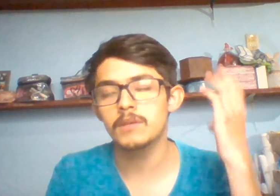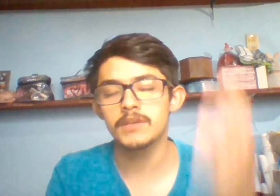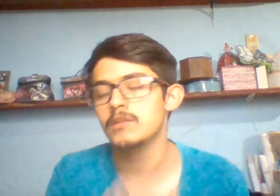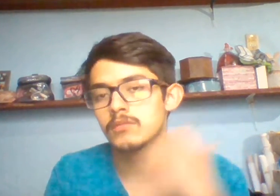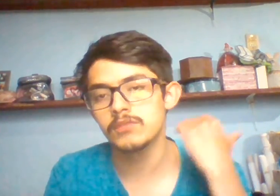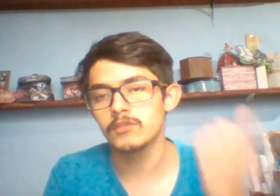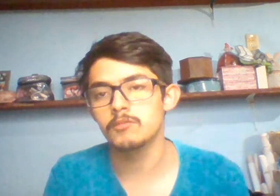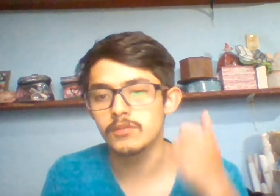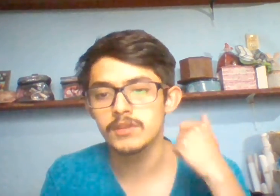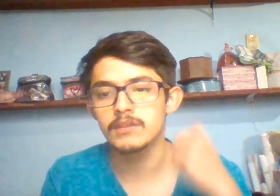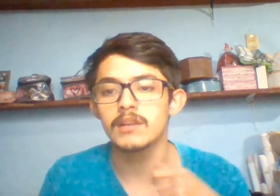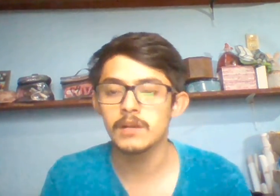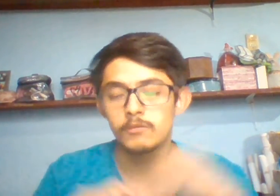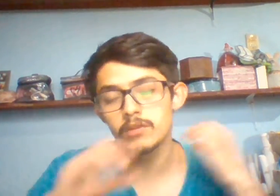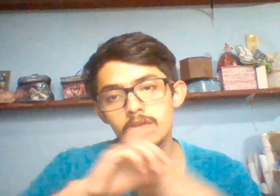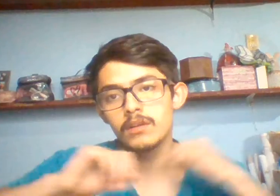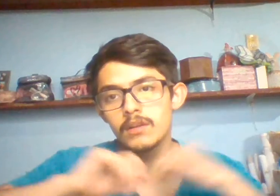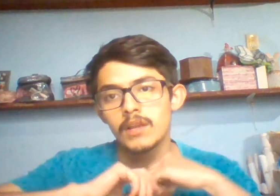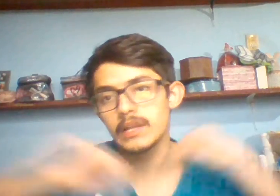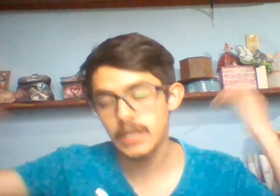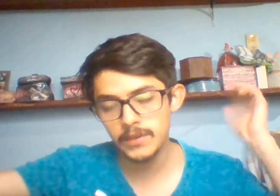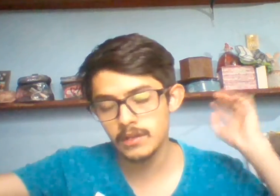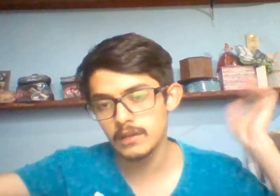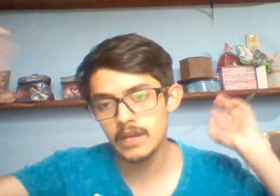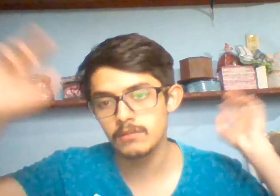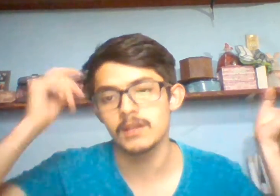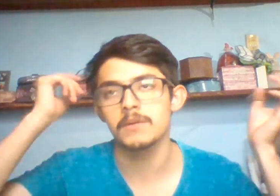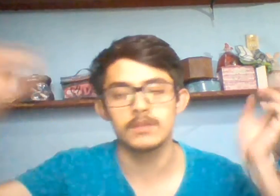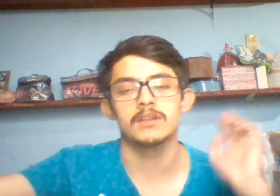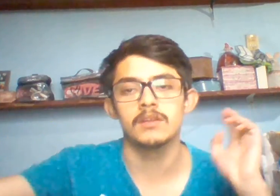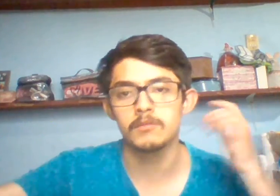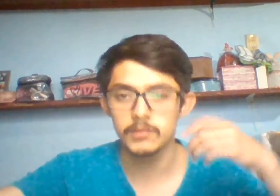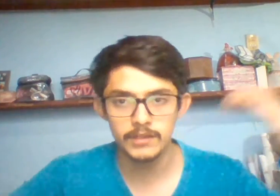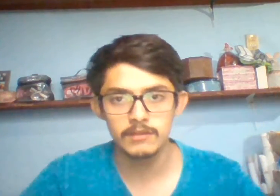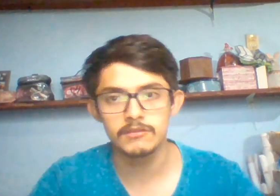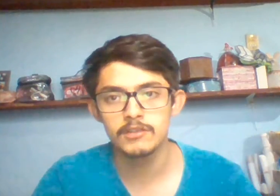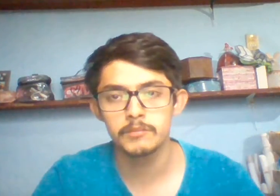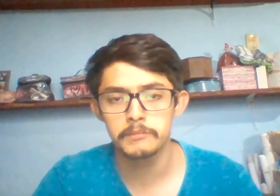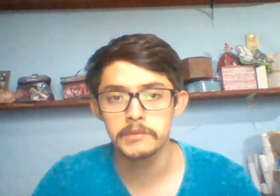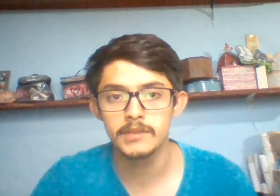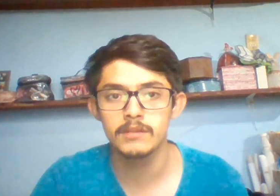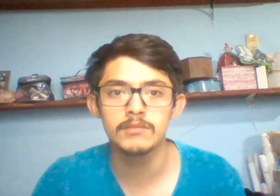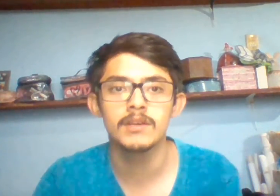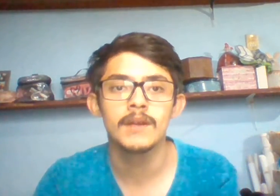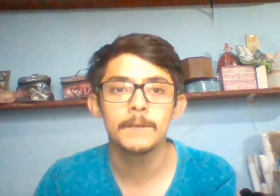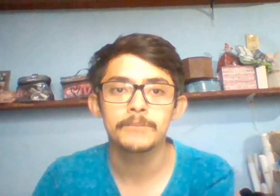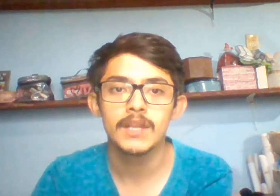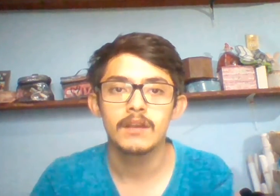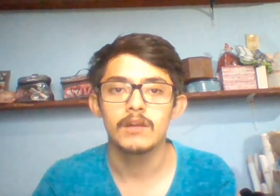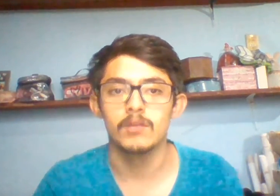de luz, en los postes, el cable largo, el que va conectado de un poste de luz a otro poste de luz, lo